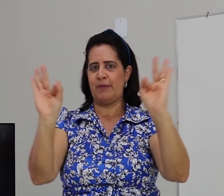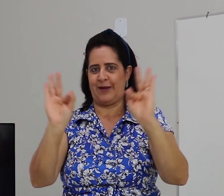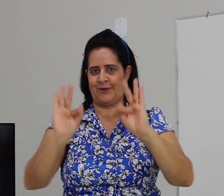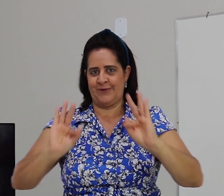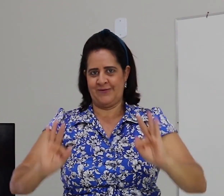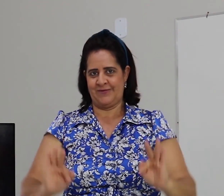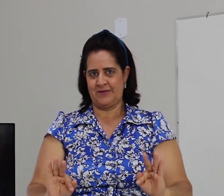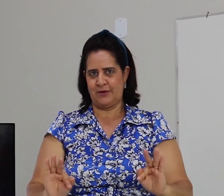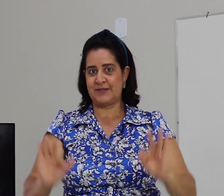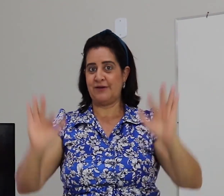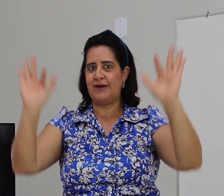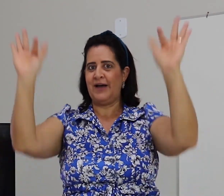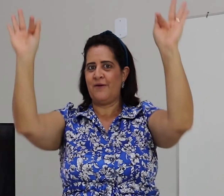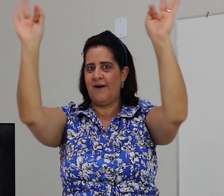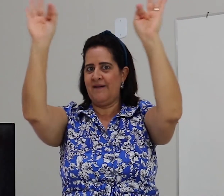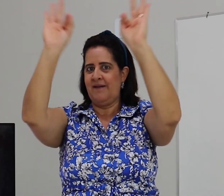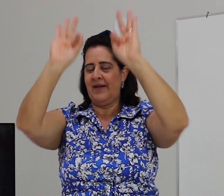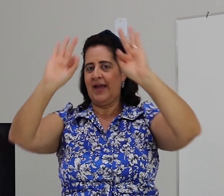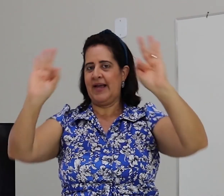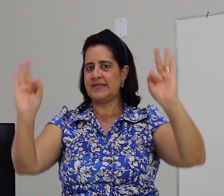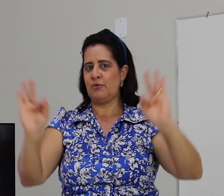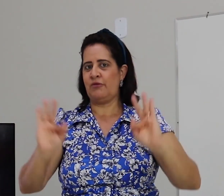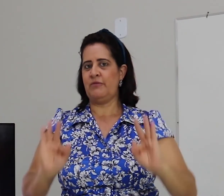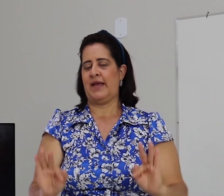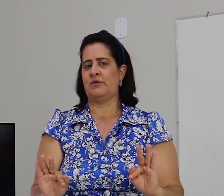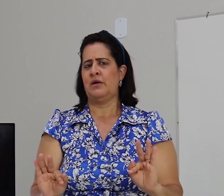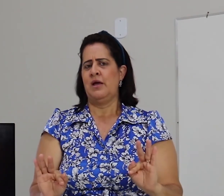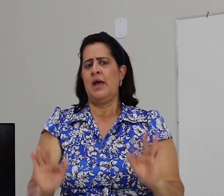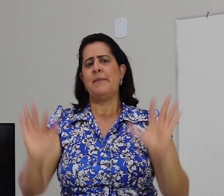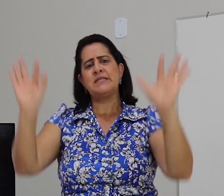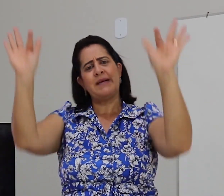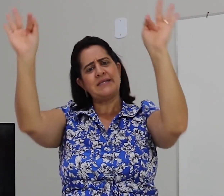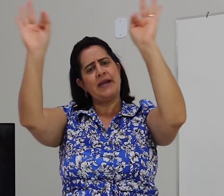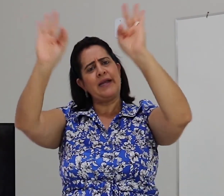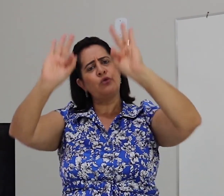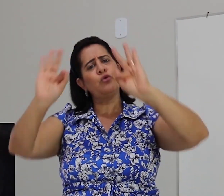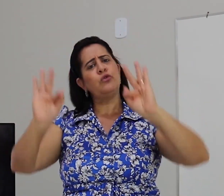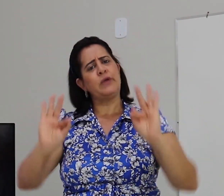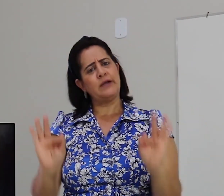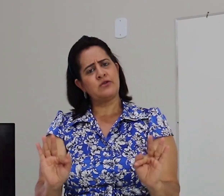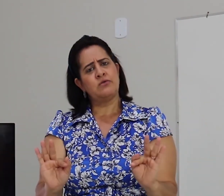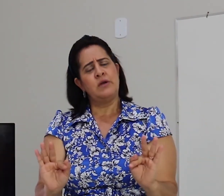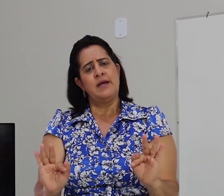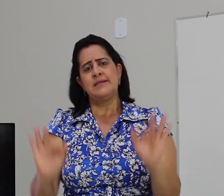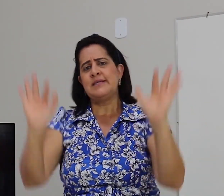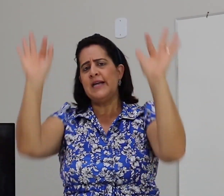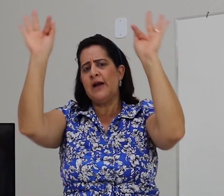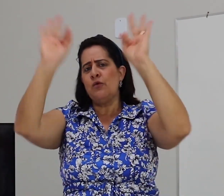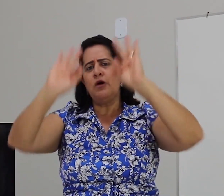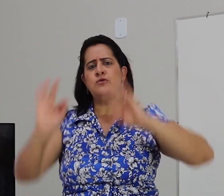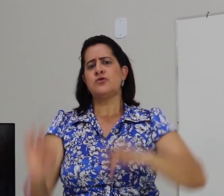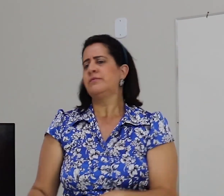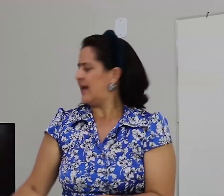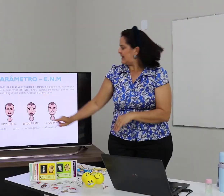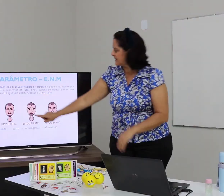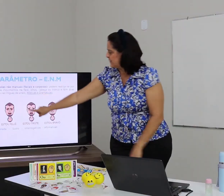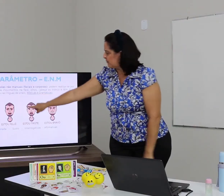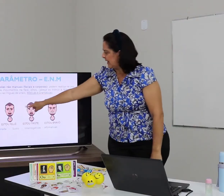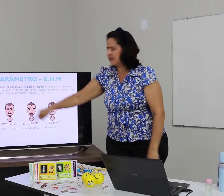movimento. Observaram? Ó? Esse é o movimento. Mas bastaria tudo isso se eu não juntasse a